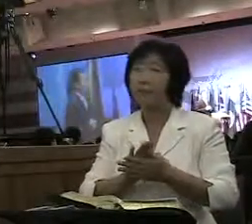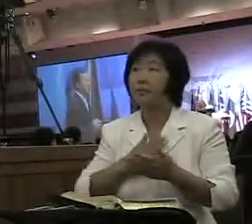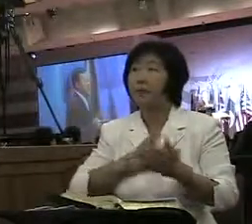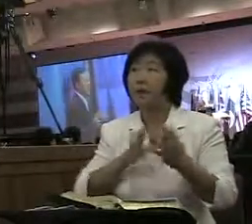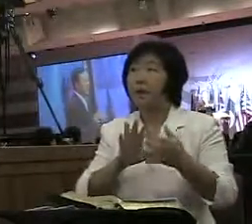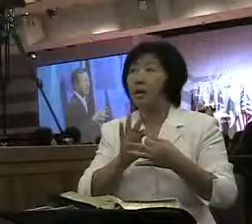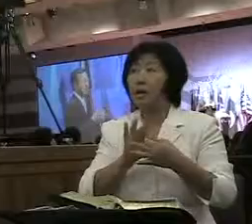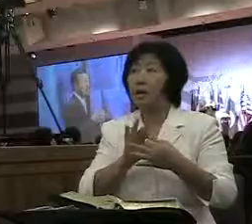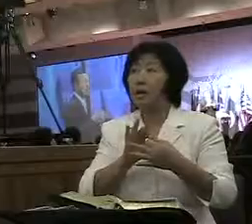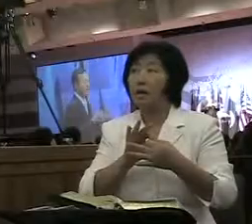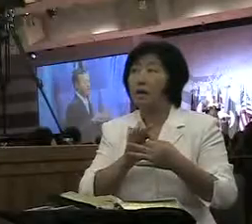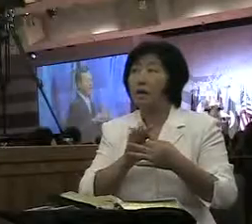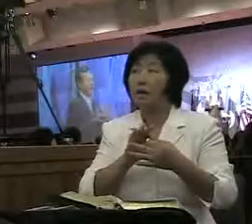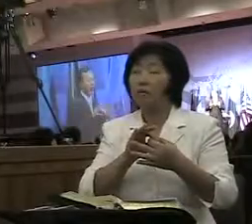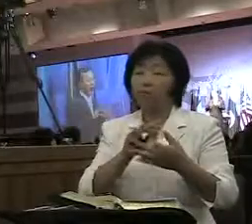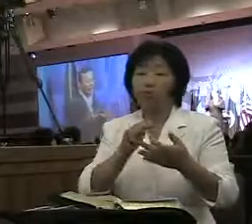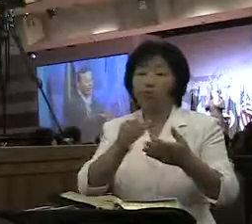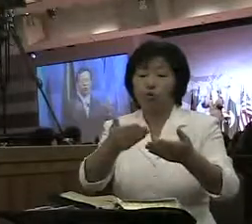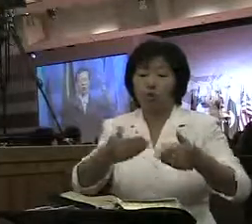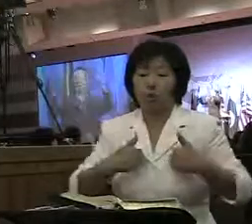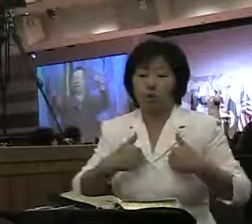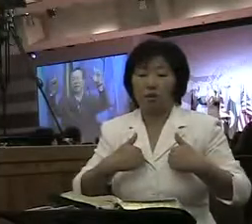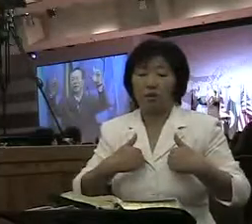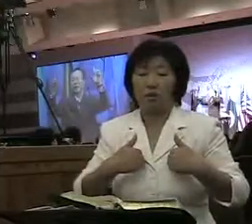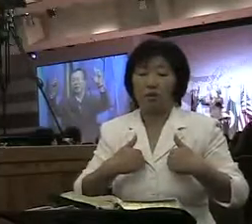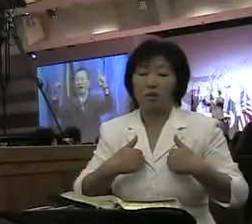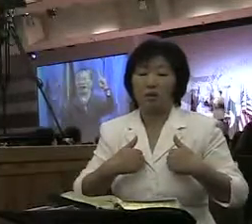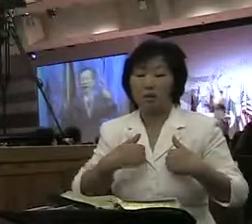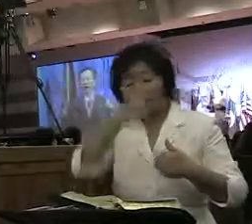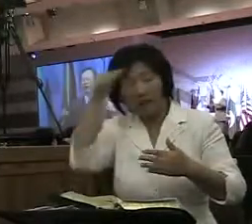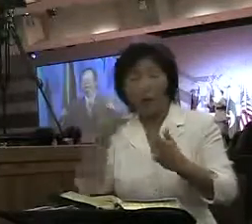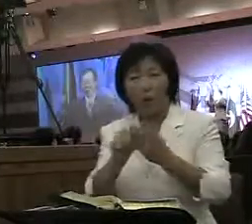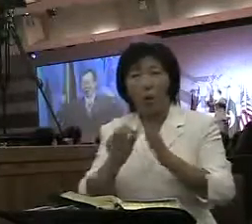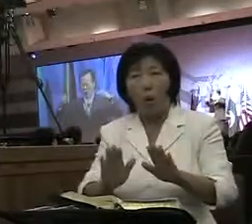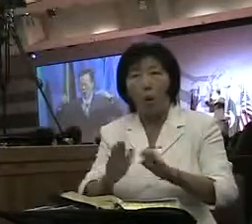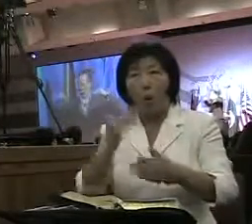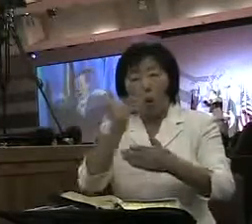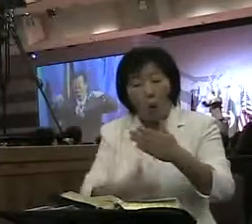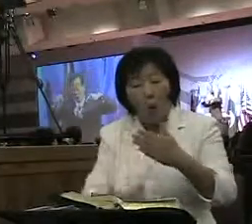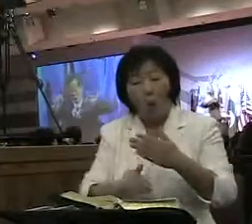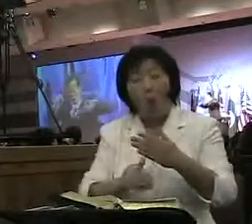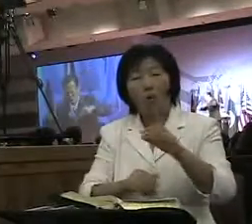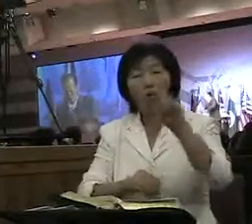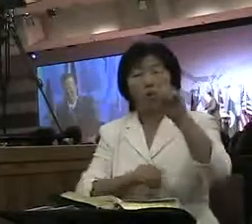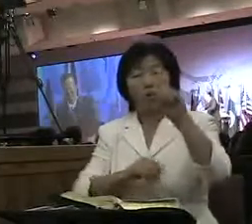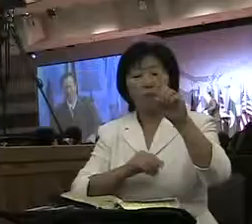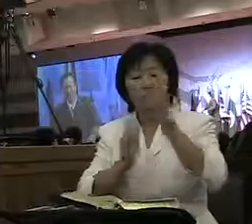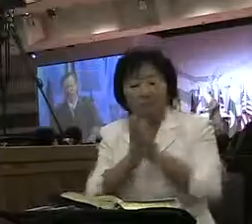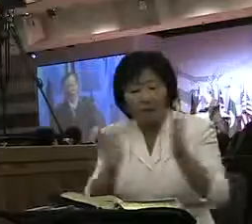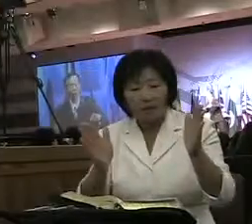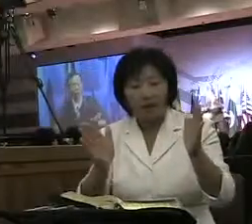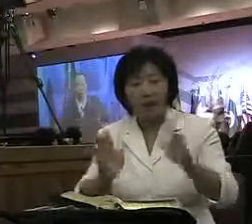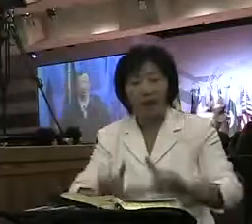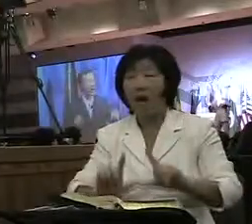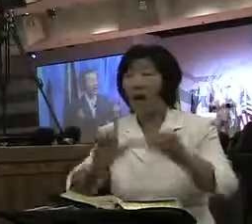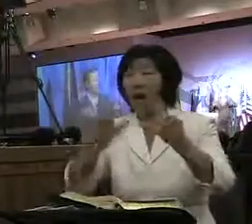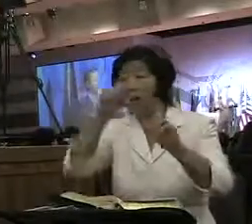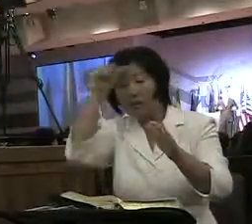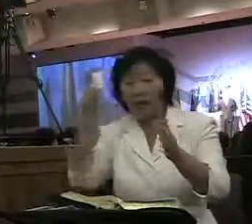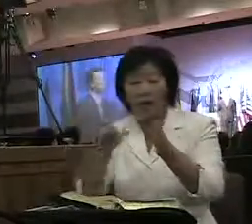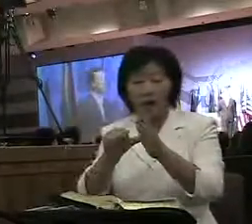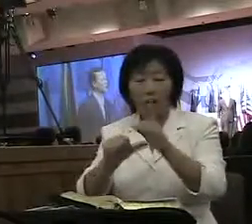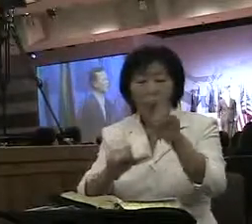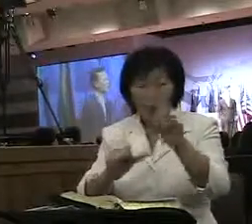나에게 주어진 남아있는 인생 중에 오늘이 첫날이다. 남아있는 인생의 오늘이 처음 시작이다. 오늘을